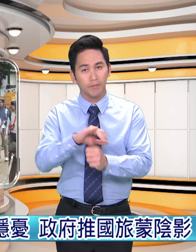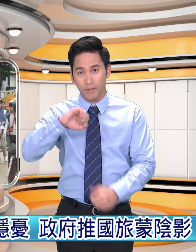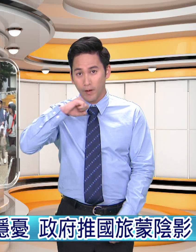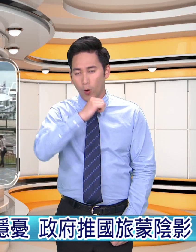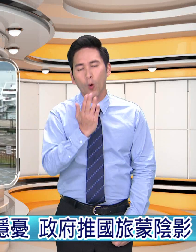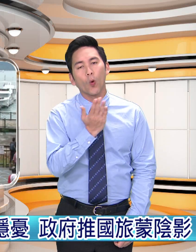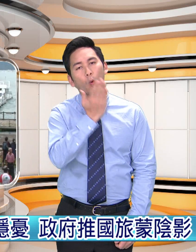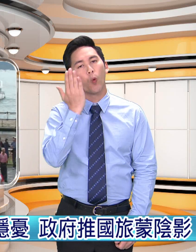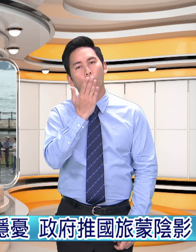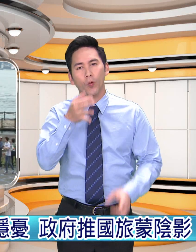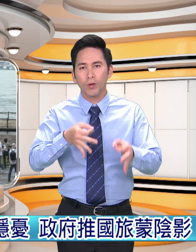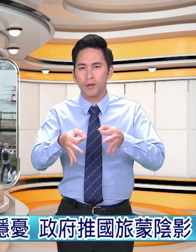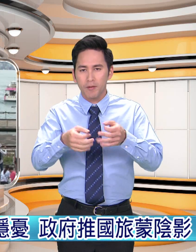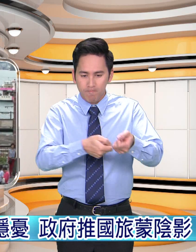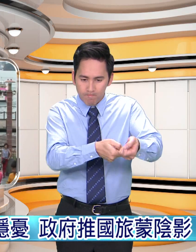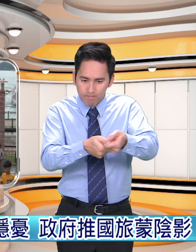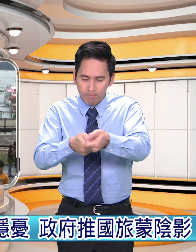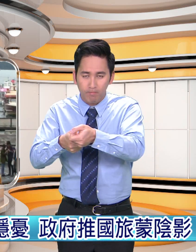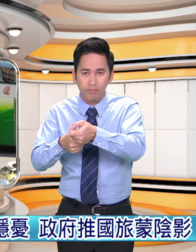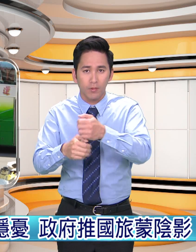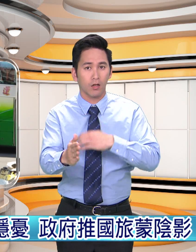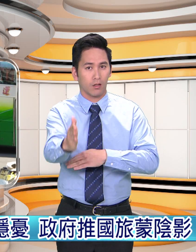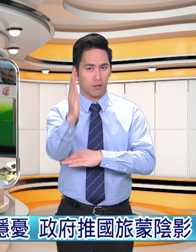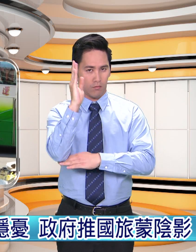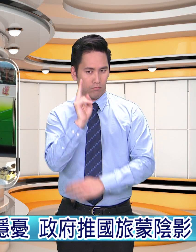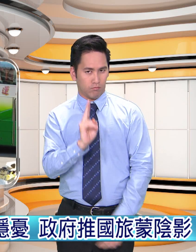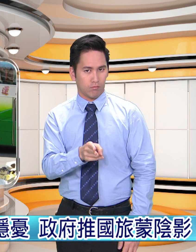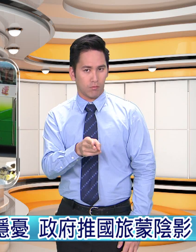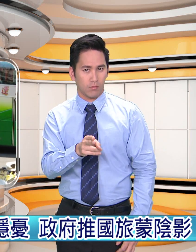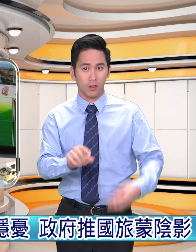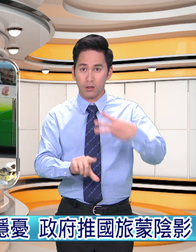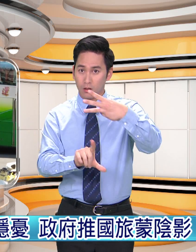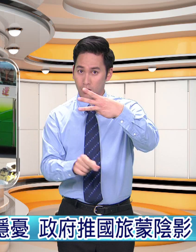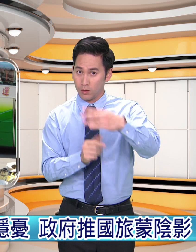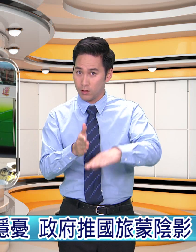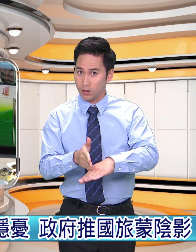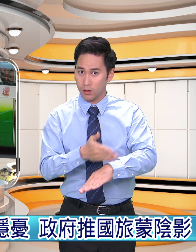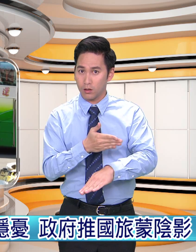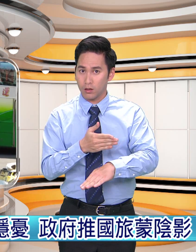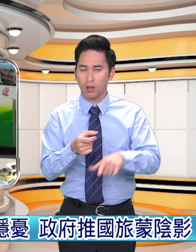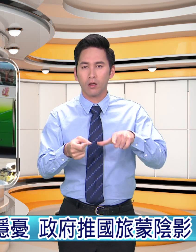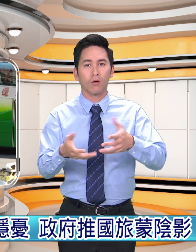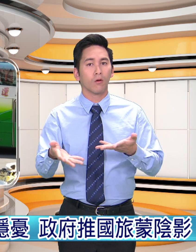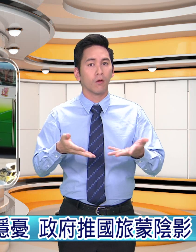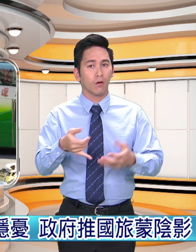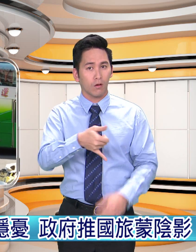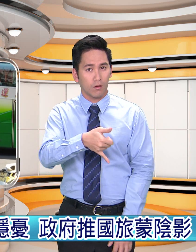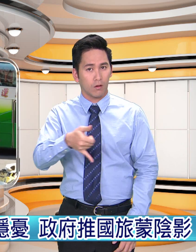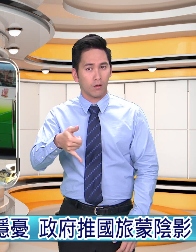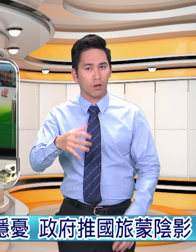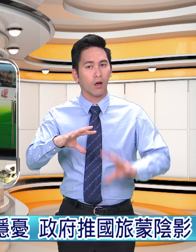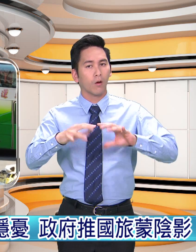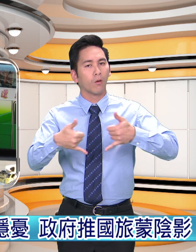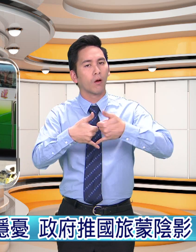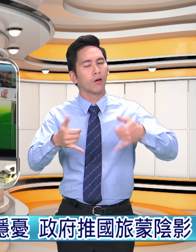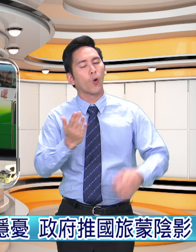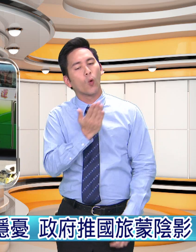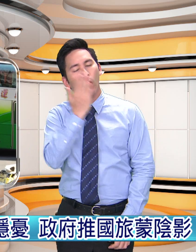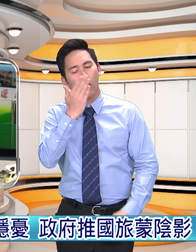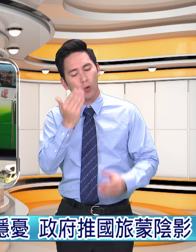政府为了要提振国内的观光，要求公务员将国民旅游卡自三月起有一半的